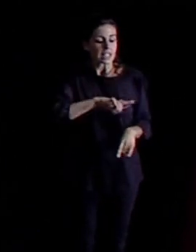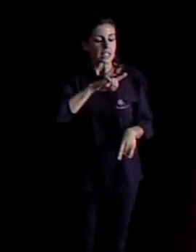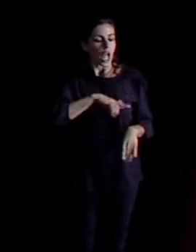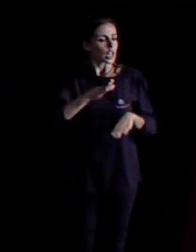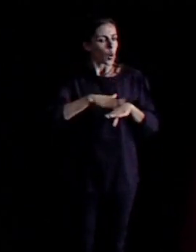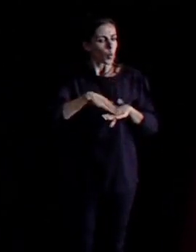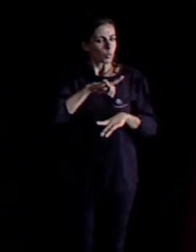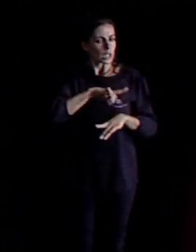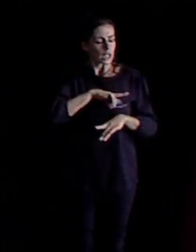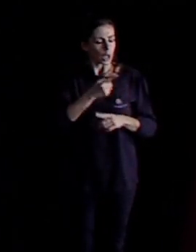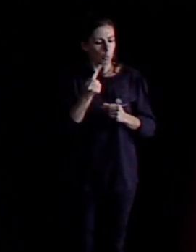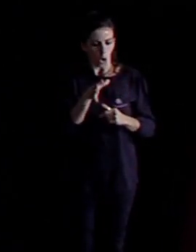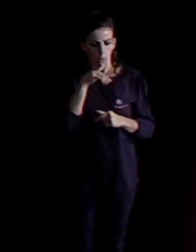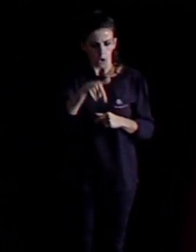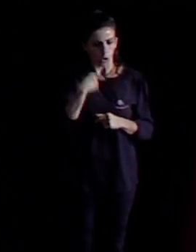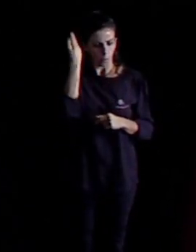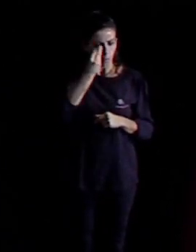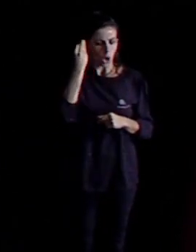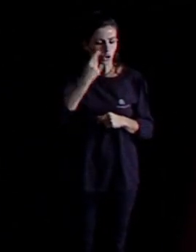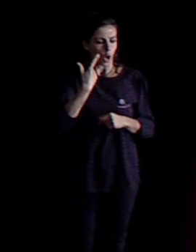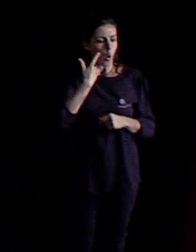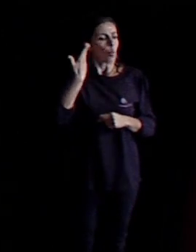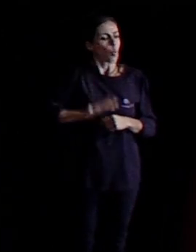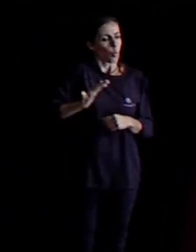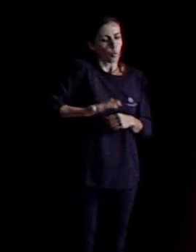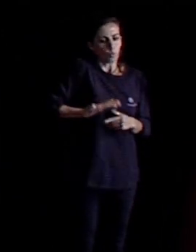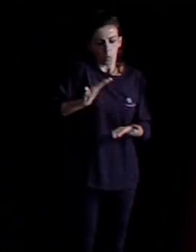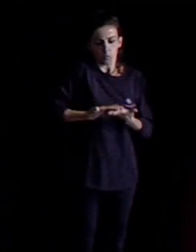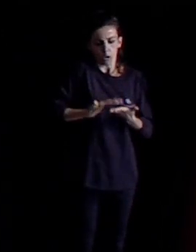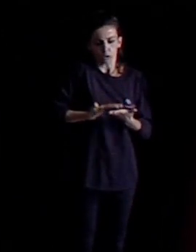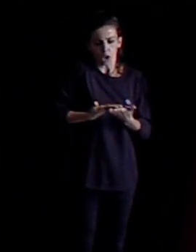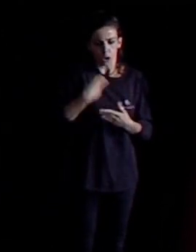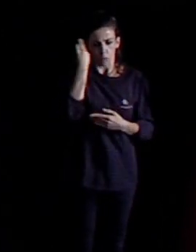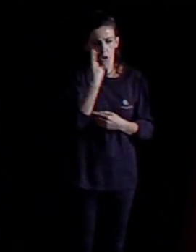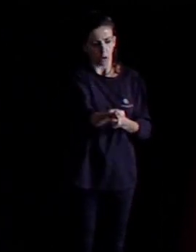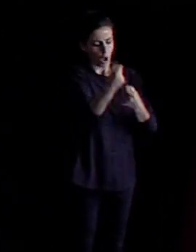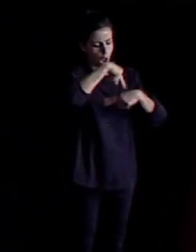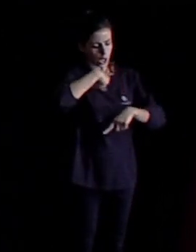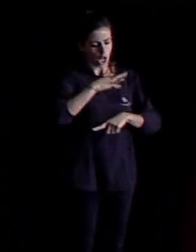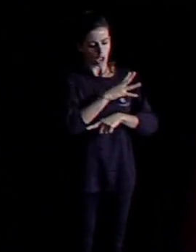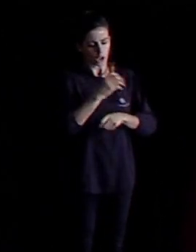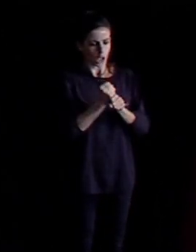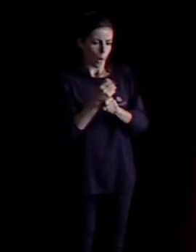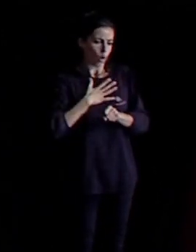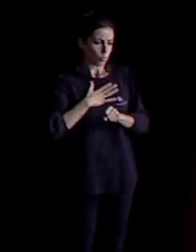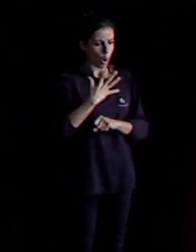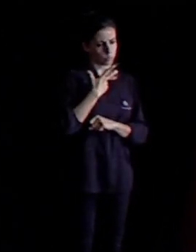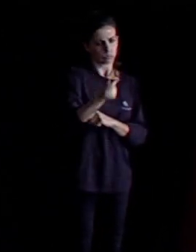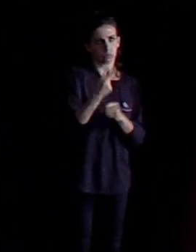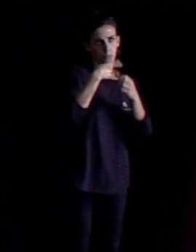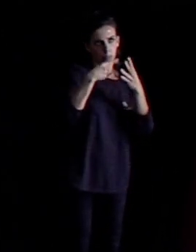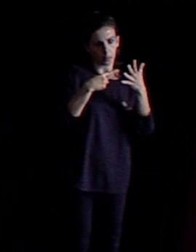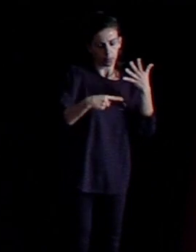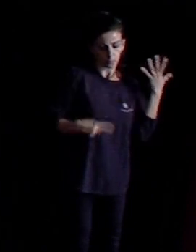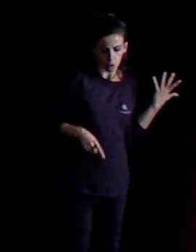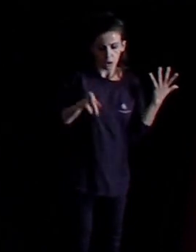ellos consideran que está totalmente justificado. O sea, estos van a venir, me van a quitar el trabajo, me van a quitar tal, me van a quitar cual. Por lo tanto,